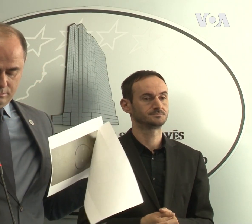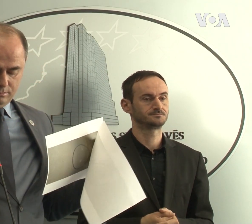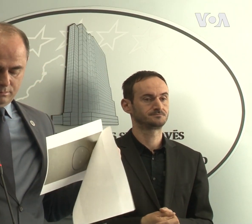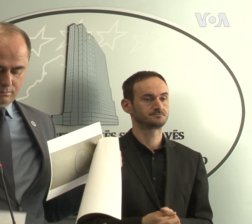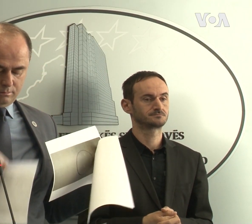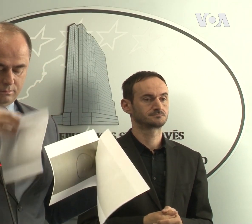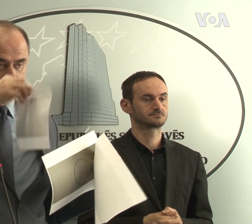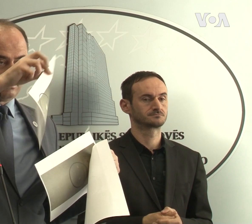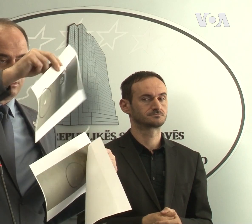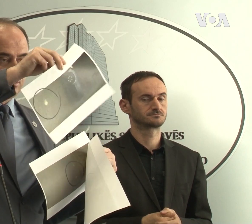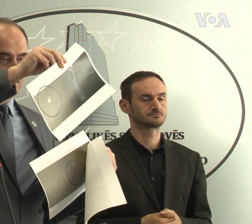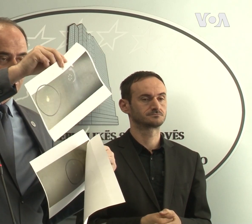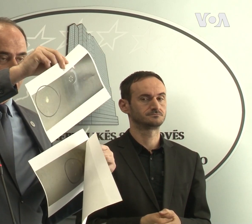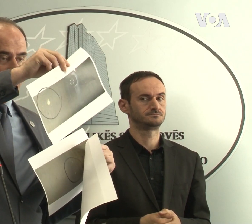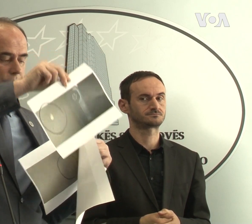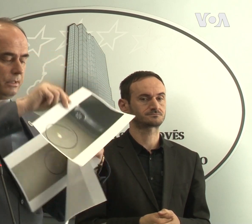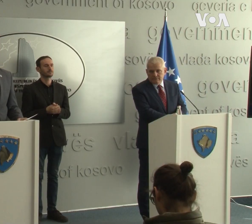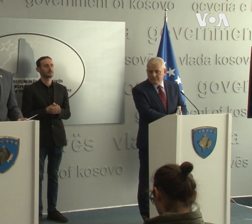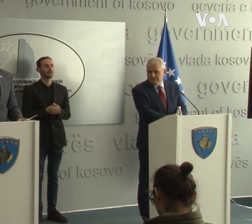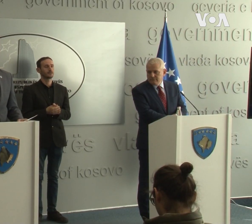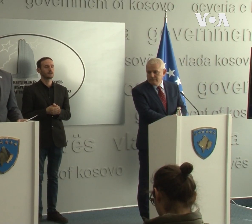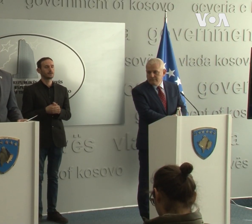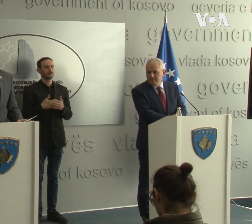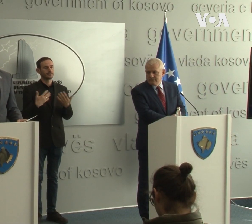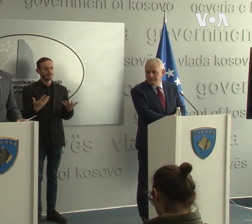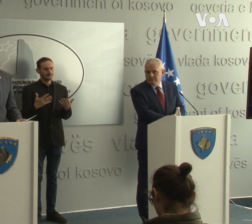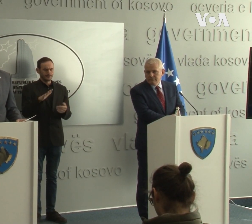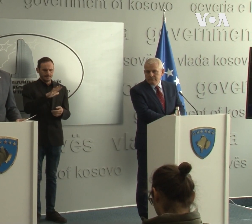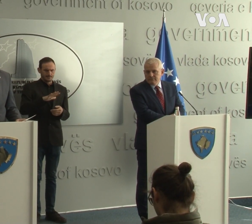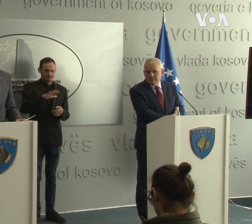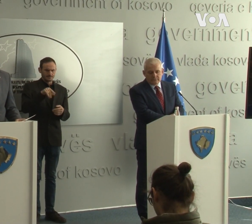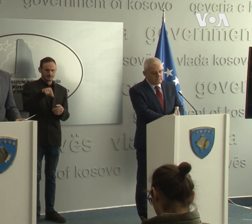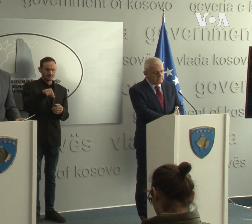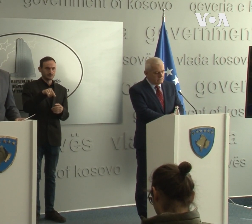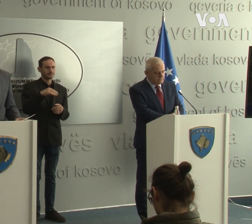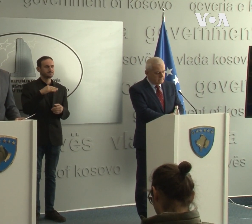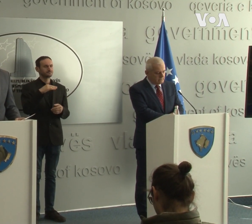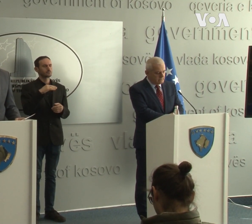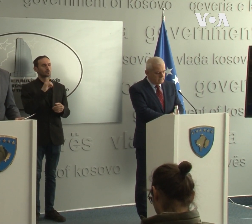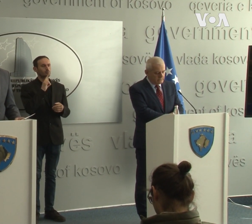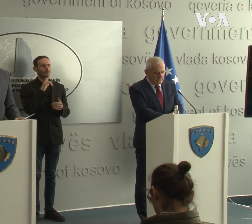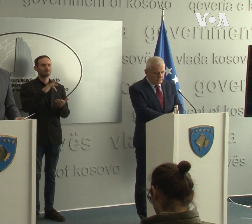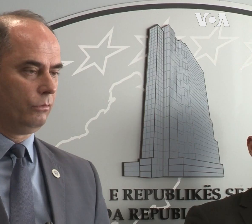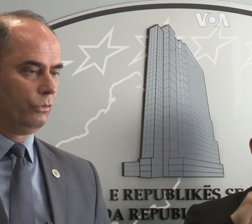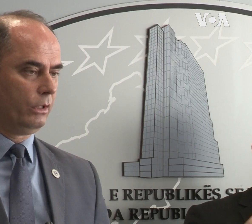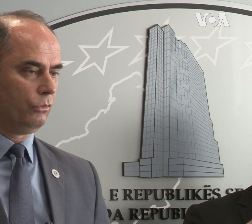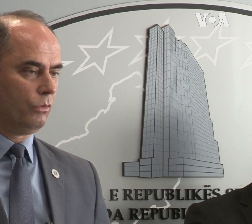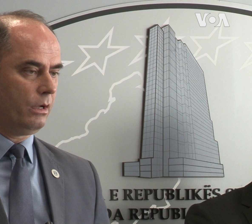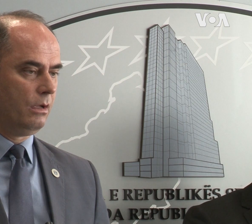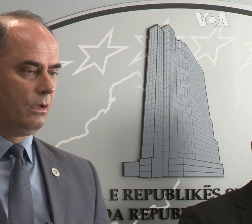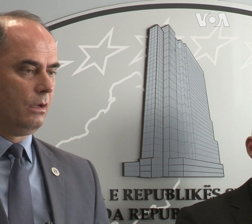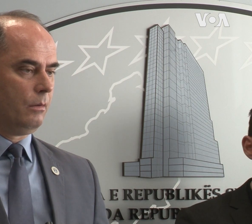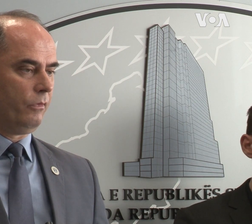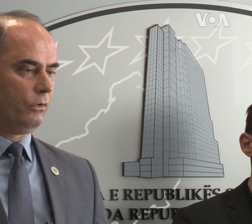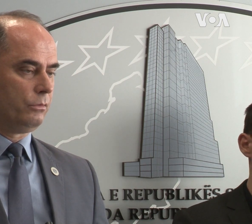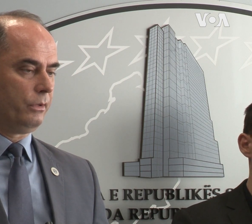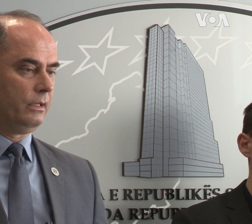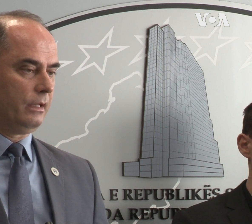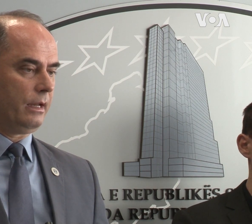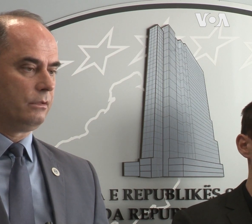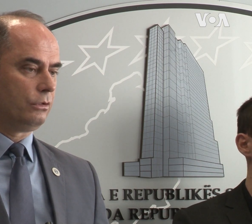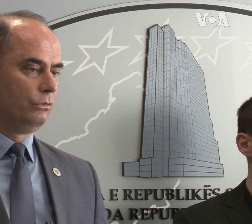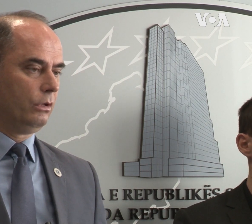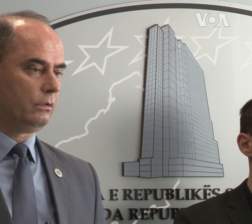bila blindirana. On je naveo da i u prethodna tri napada nije bilo povređenih policajaca, već da je pričinjena